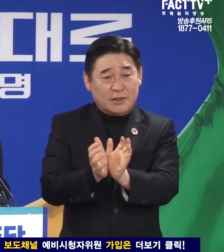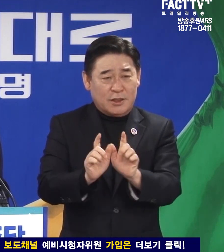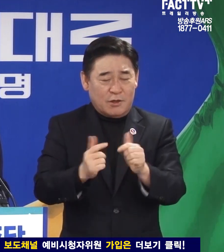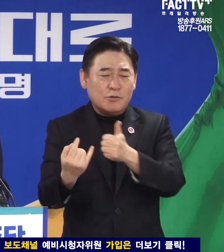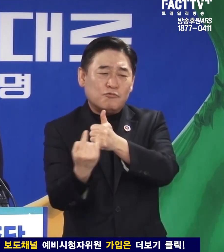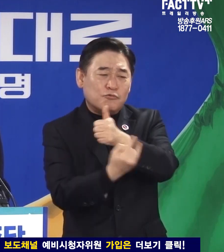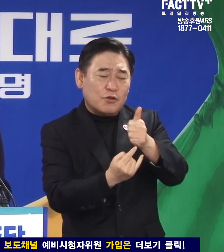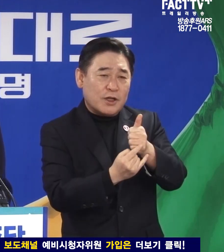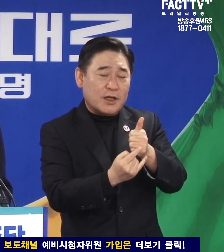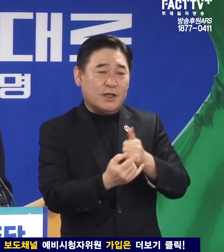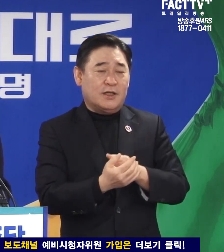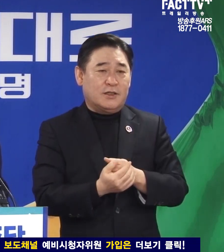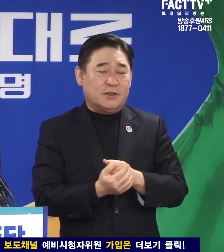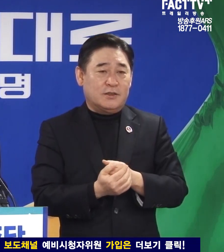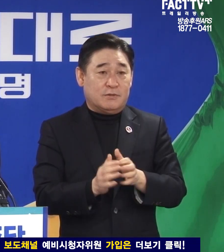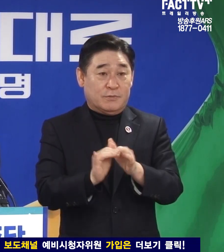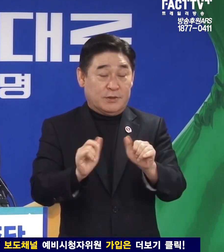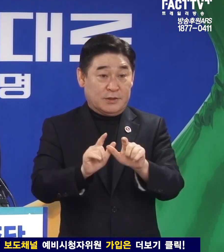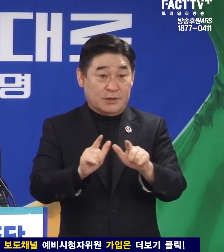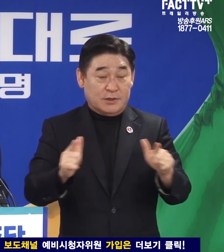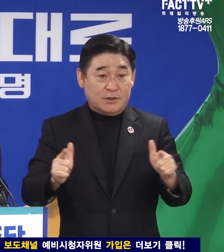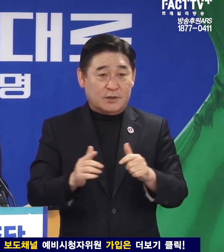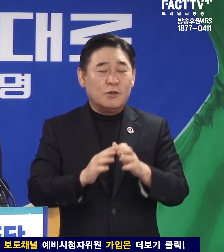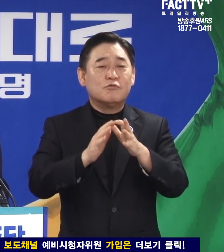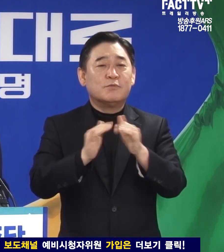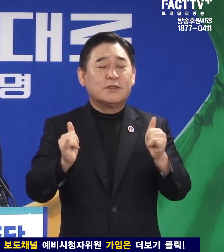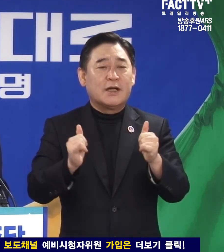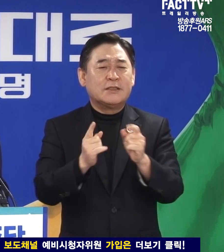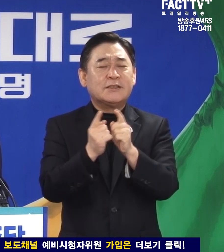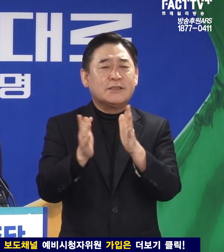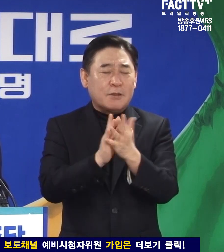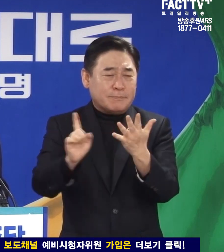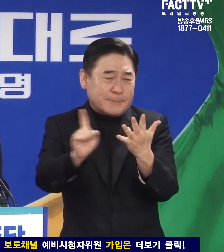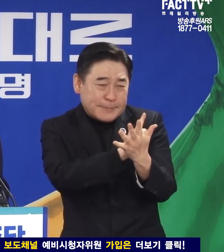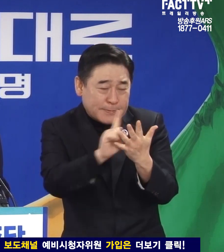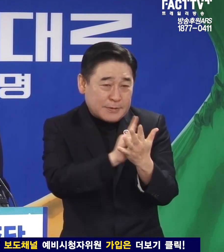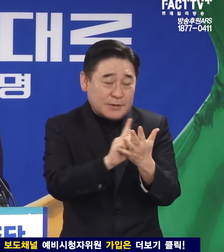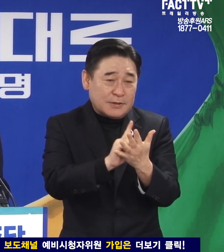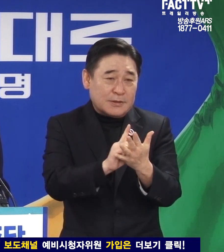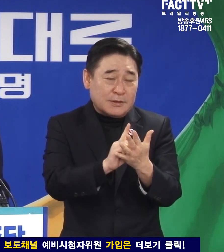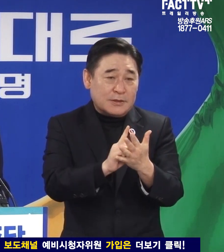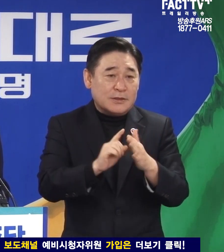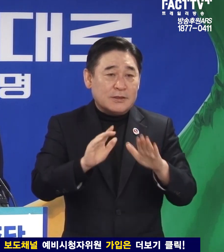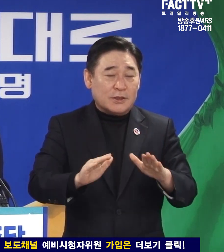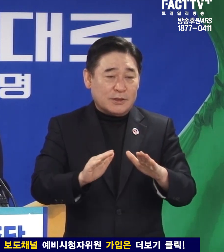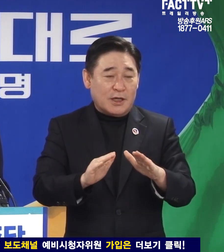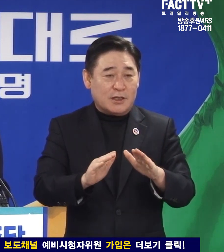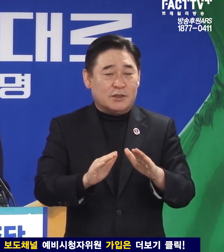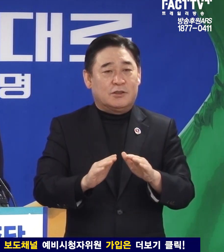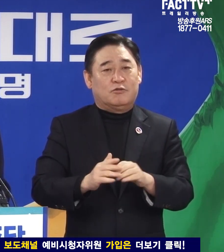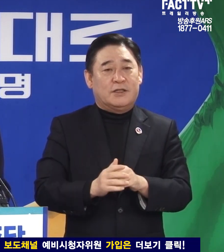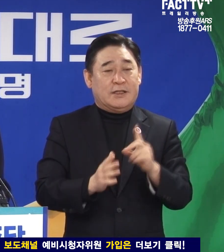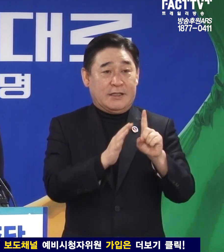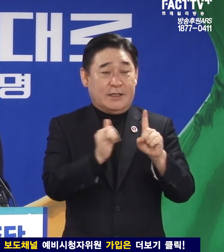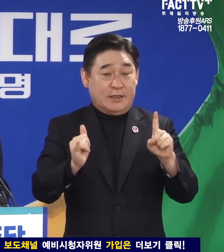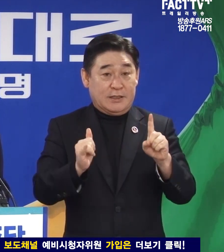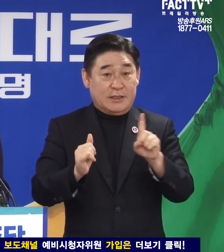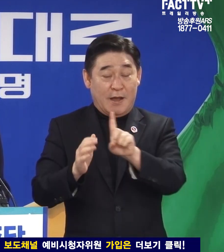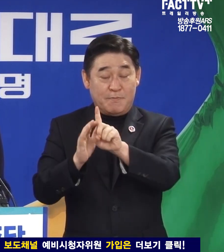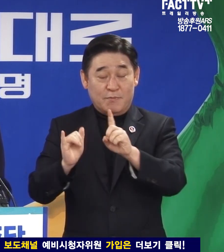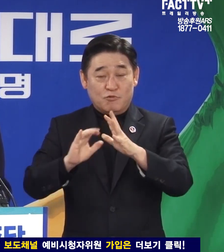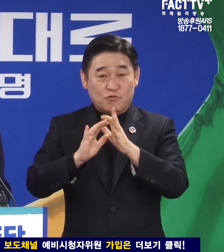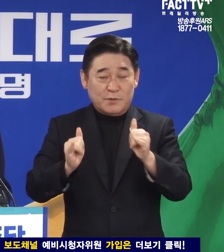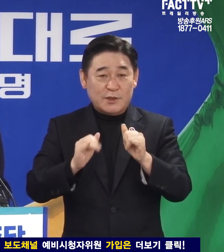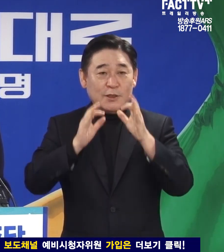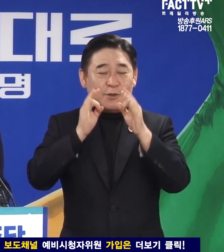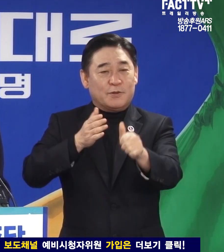위원회에 소속된 분들은 국민과 직접 대면하는 현장단위 중심의 1인 1 국민